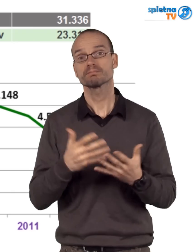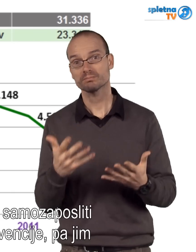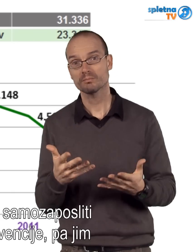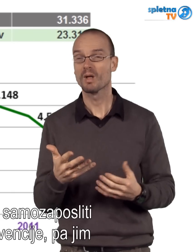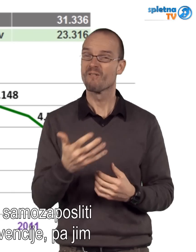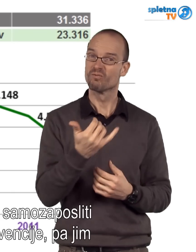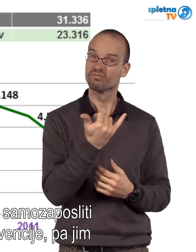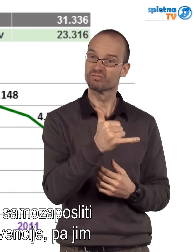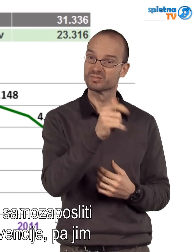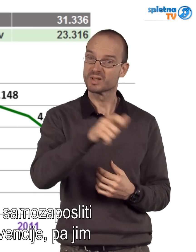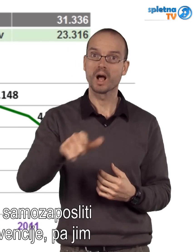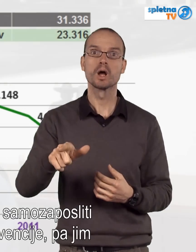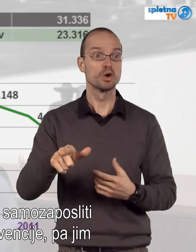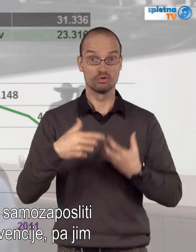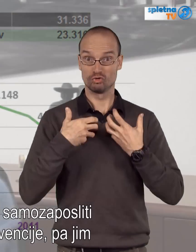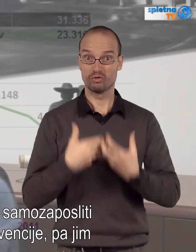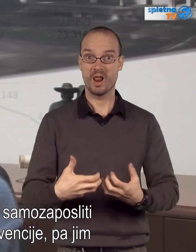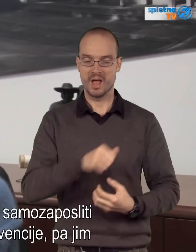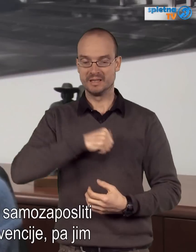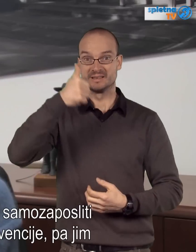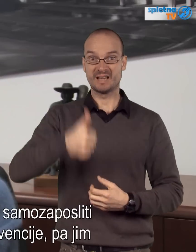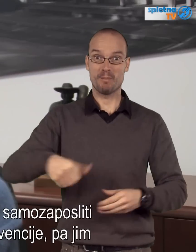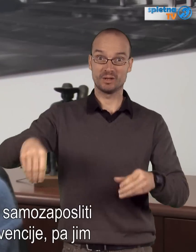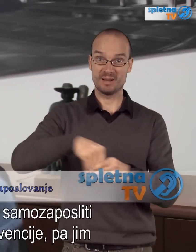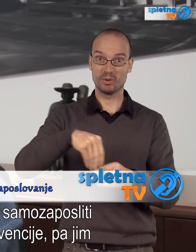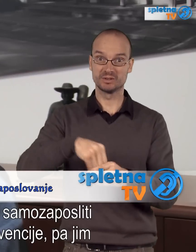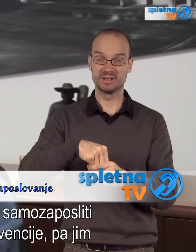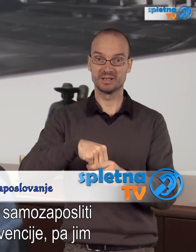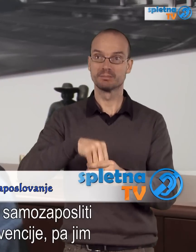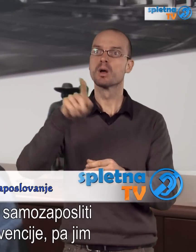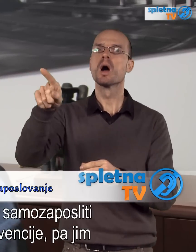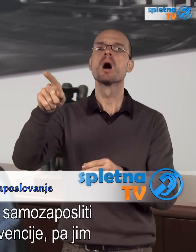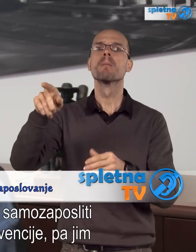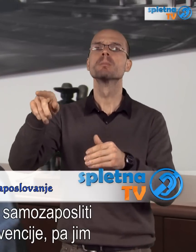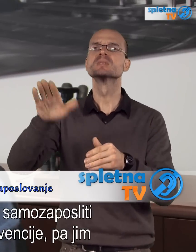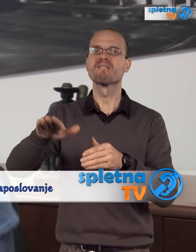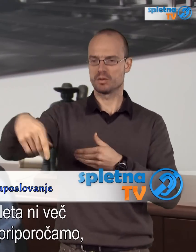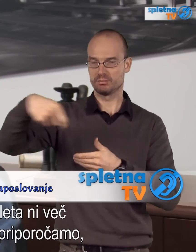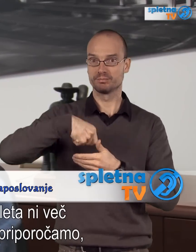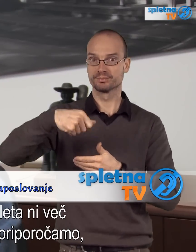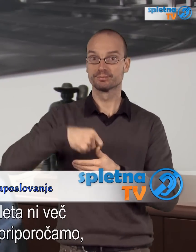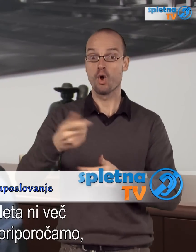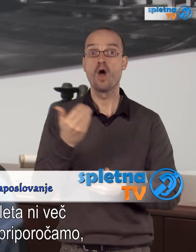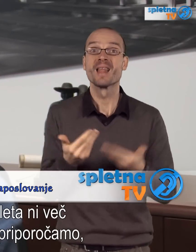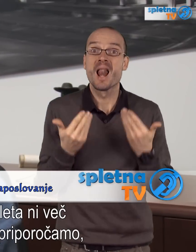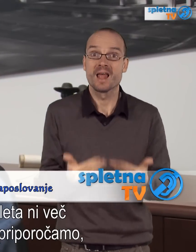Torej vsem, ki so se želeli samozaposliti s pomočjo naše subvencije, pa jim to od letošnjega leta ni